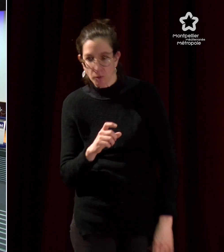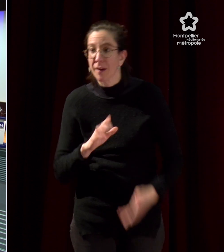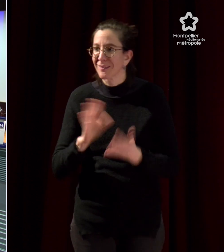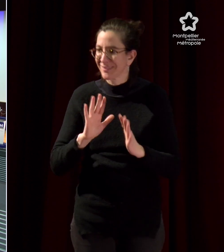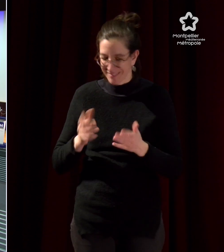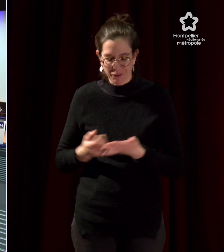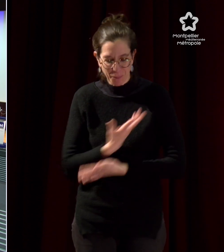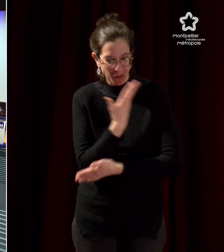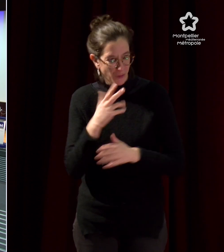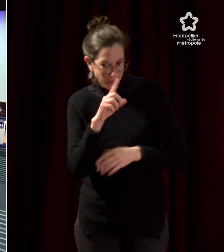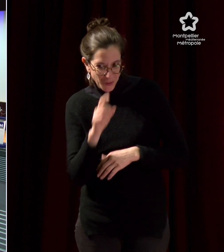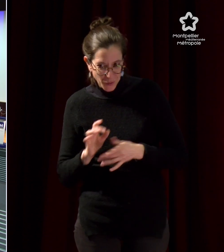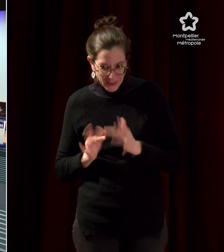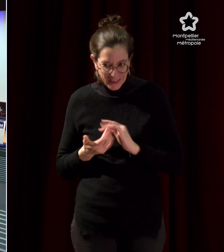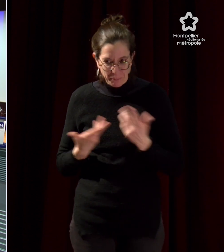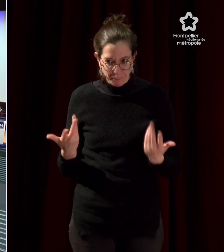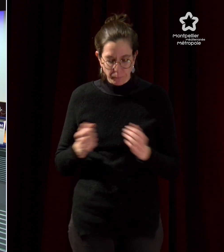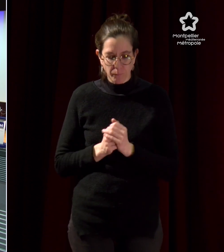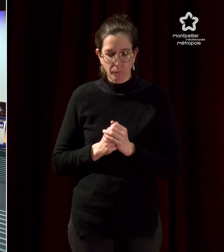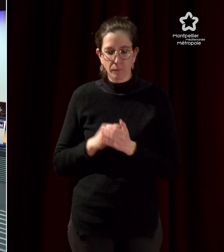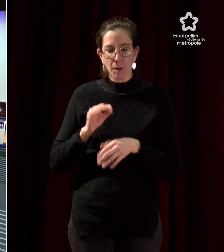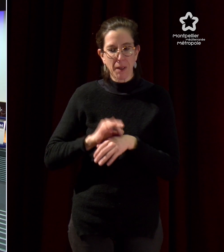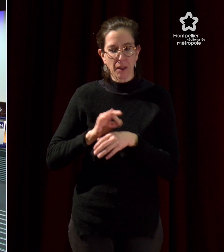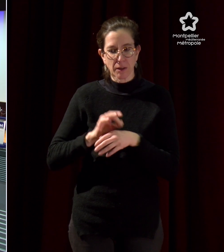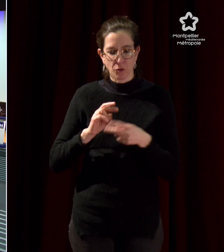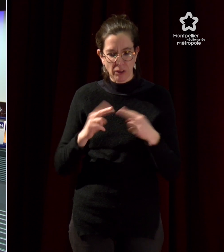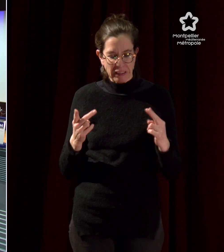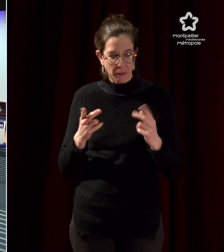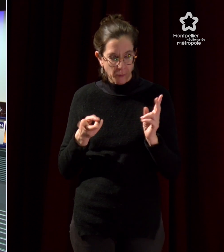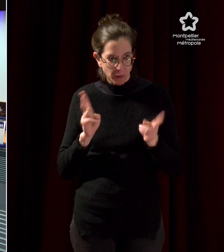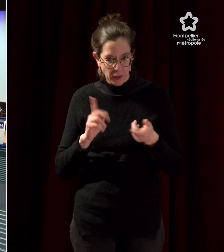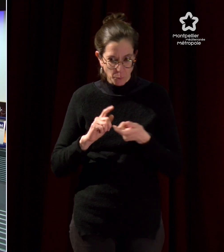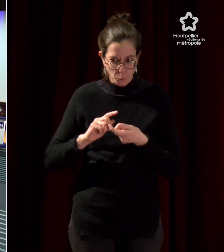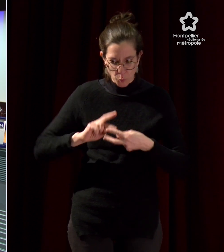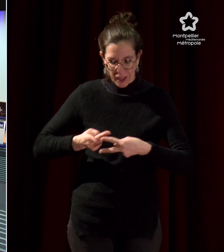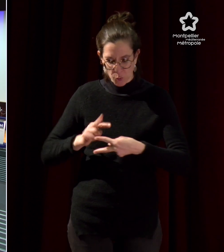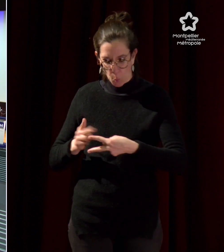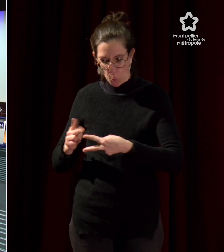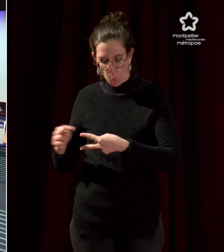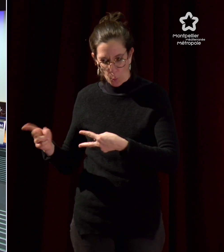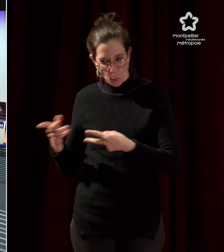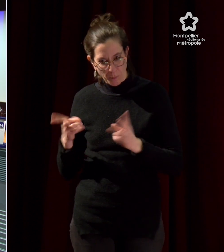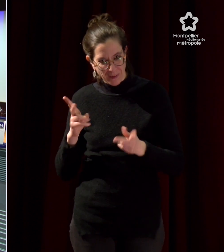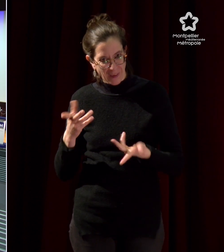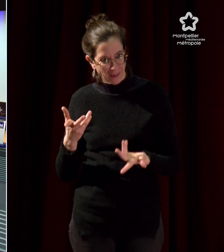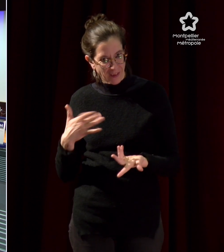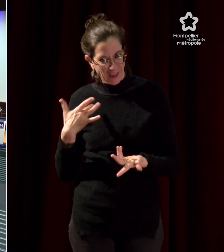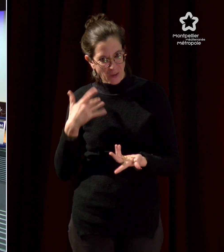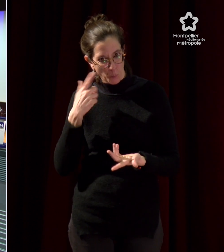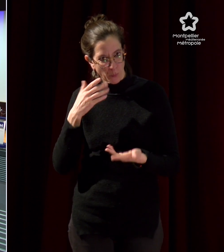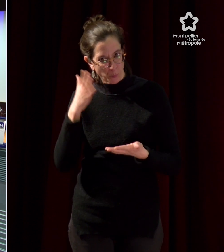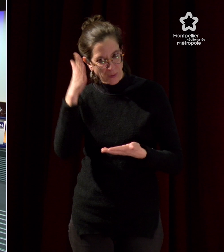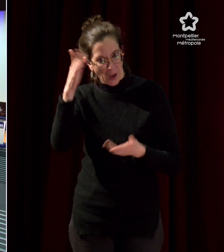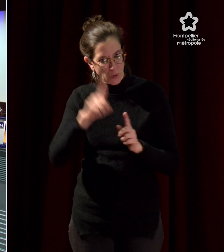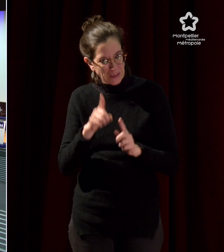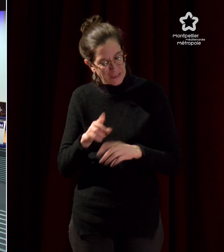maladies génétiques ne risque-t-elle pas de nous priver de possibles mutations qui pourraient être un jour utiles ou bénéfiques? Ben oui, c'est pour ça qu'on